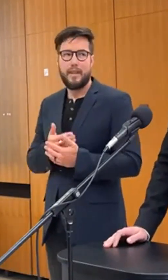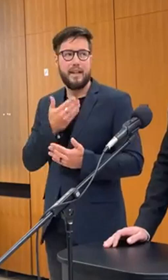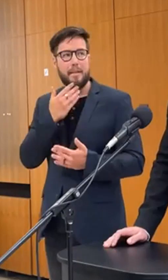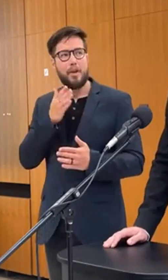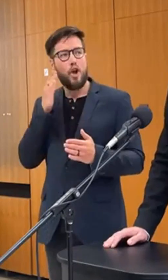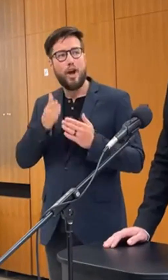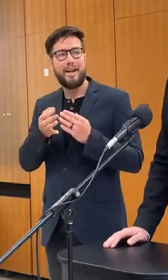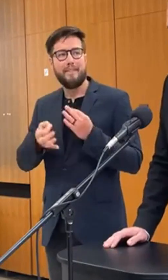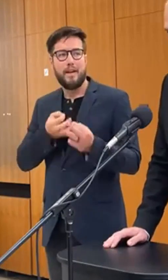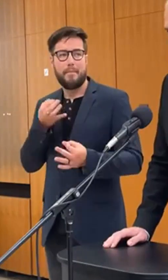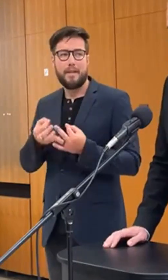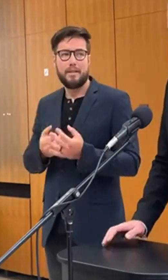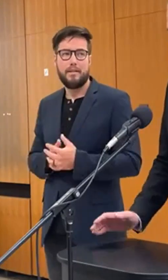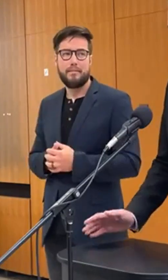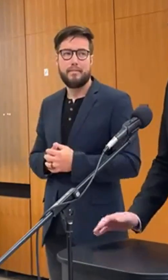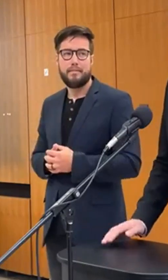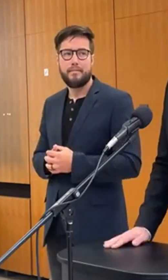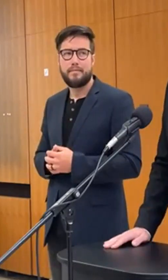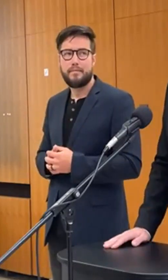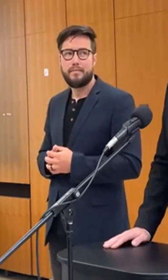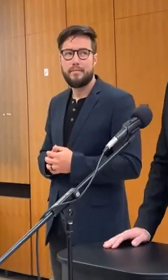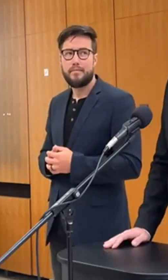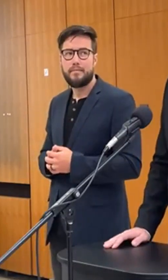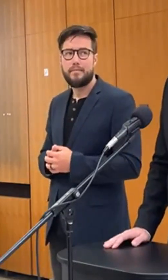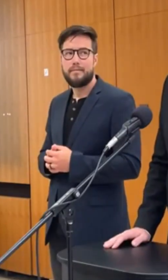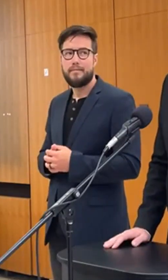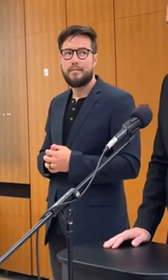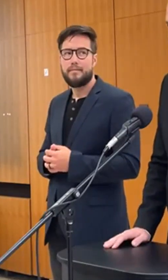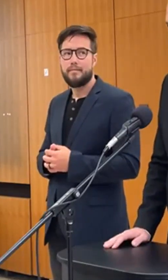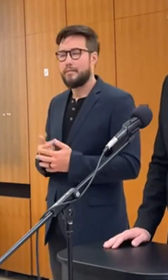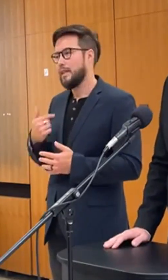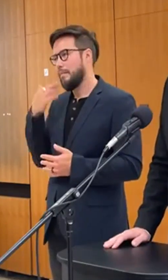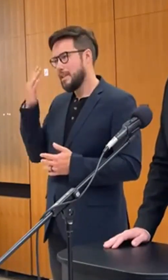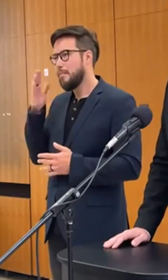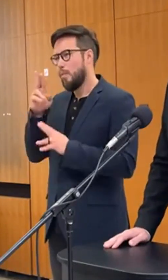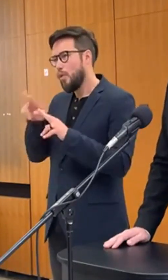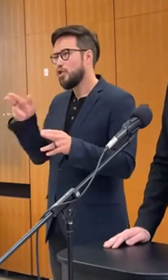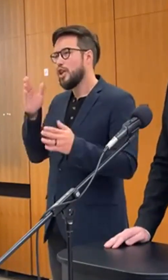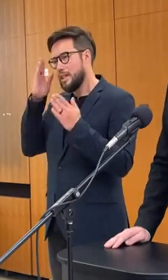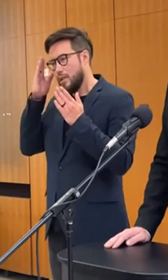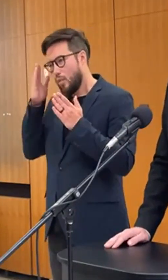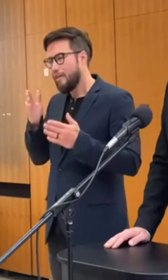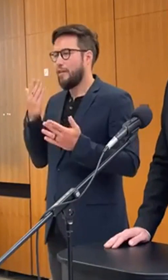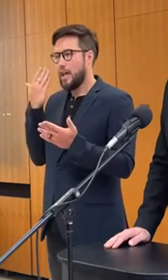konkrétne informácie o možných hrozbách? Ja myslím, že sa môžete spoľahnúť na to, že